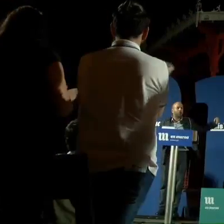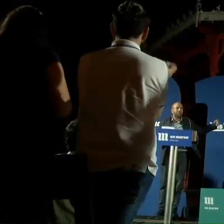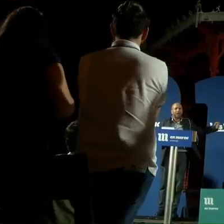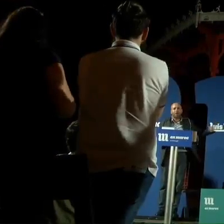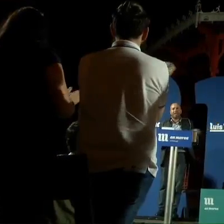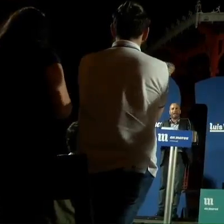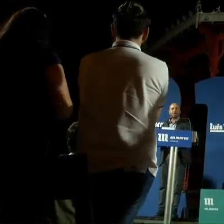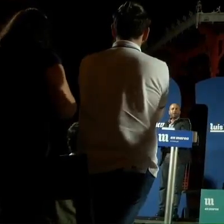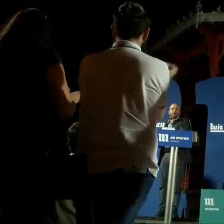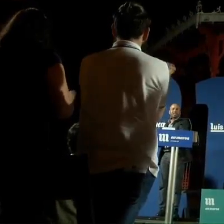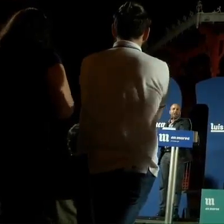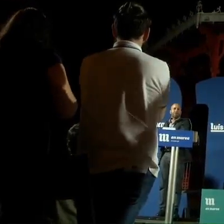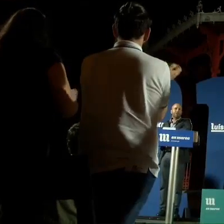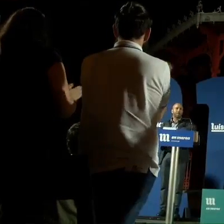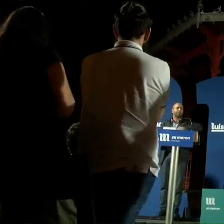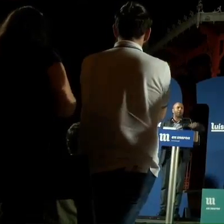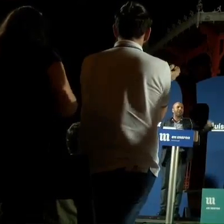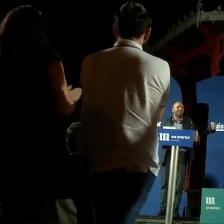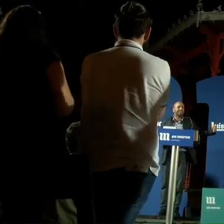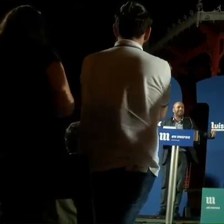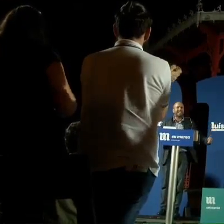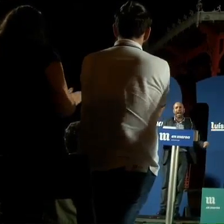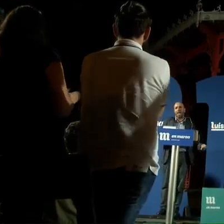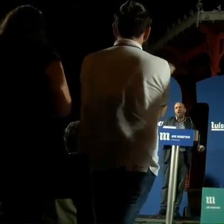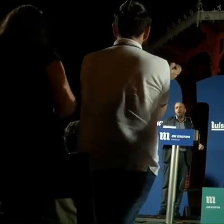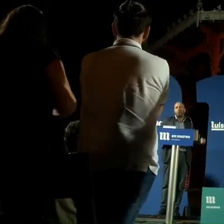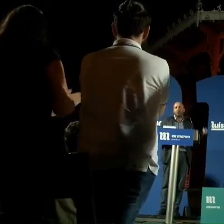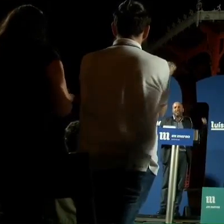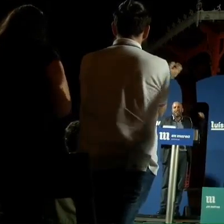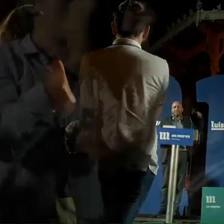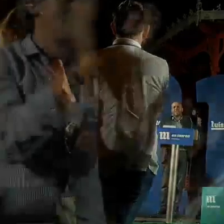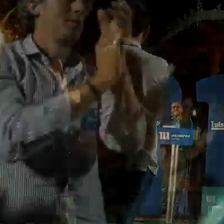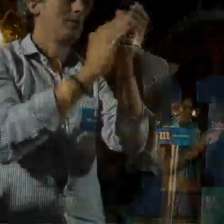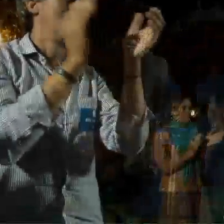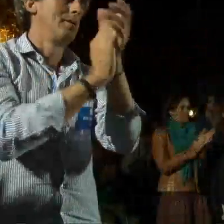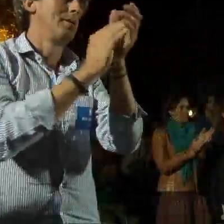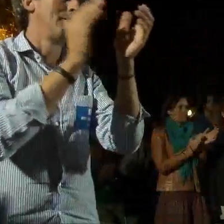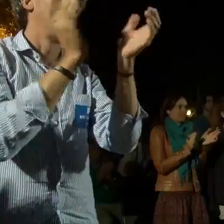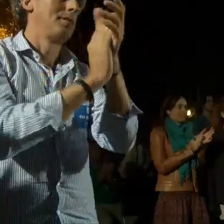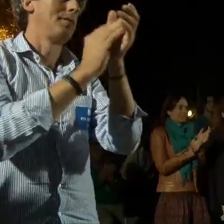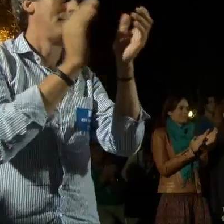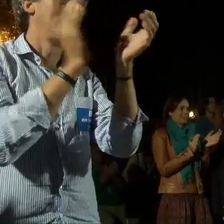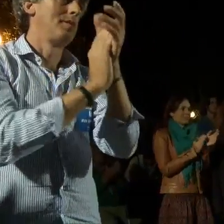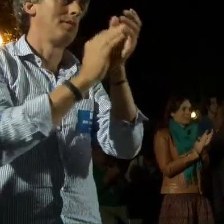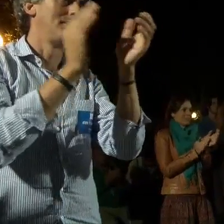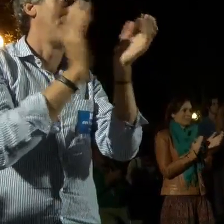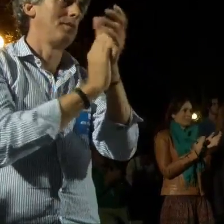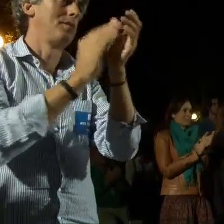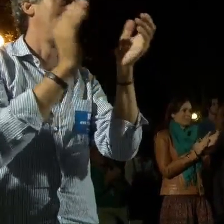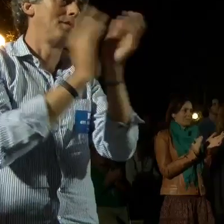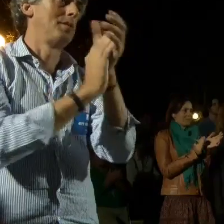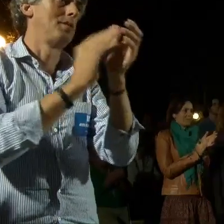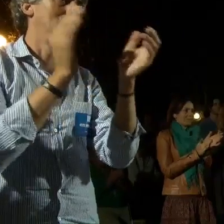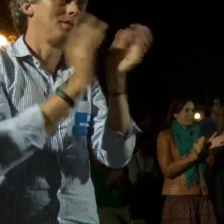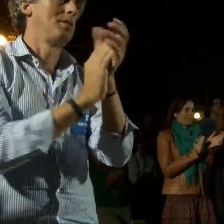cambio de ruta, vai haber un cambio de política, porque digo, non nos